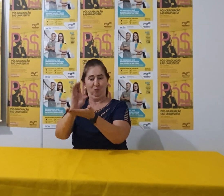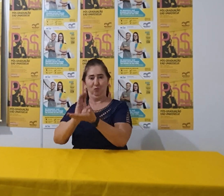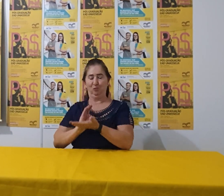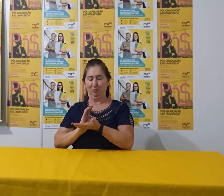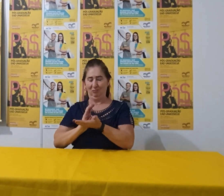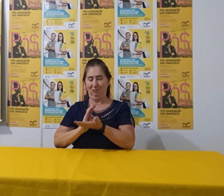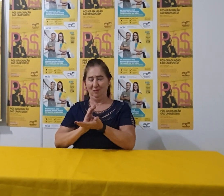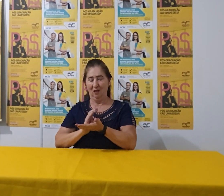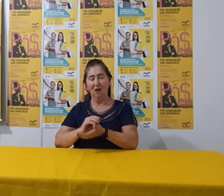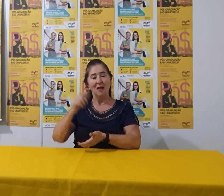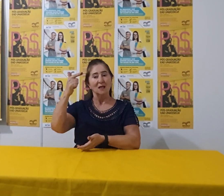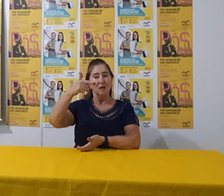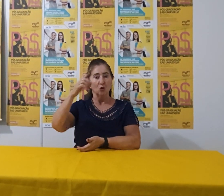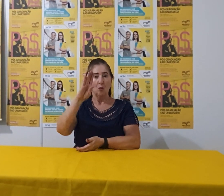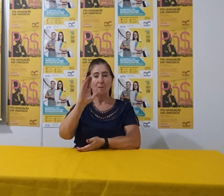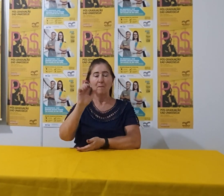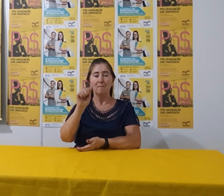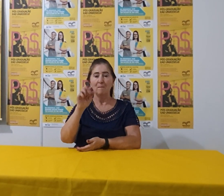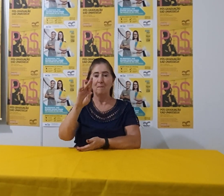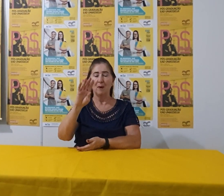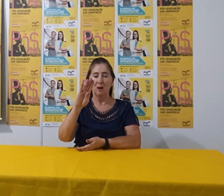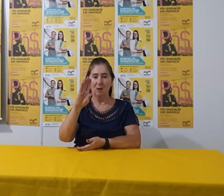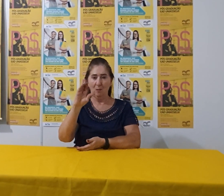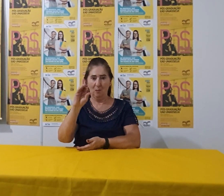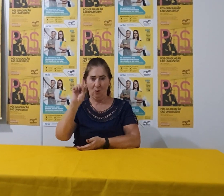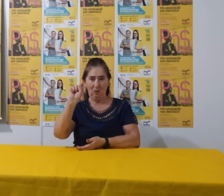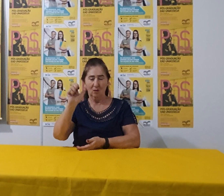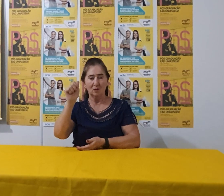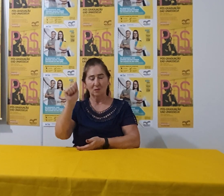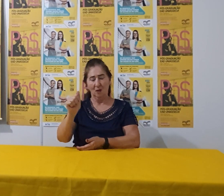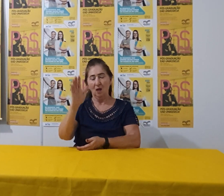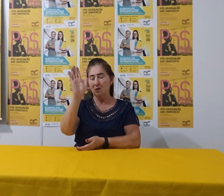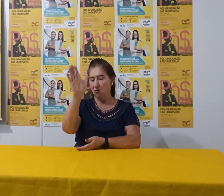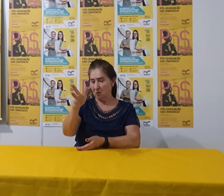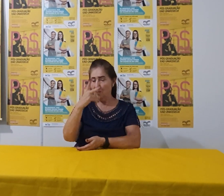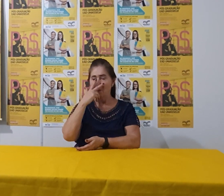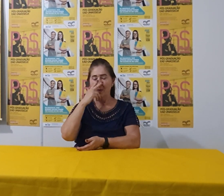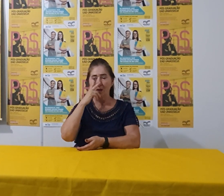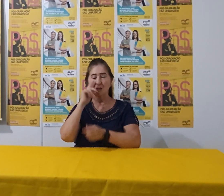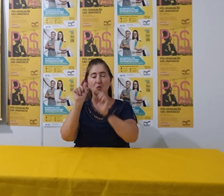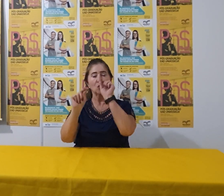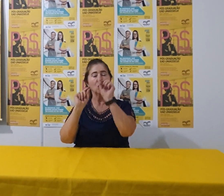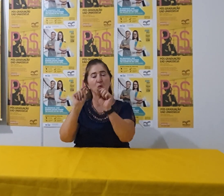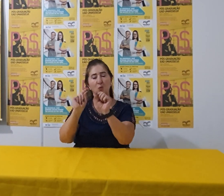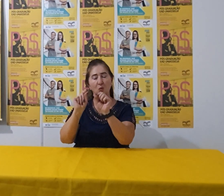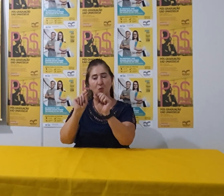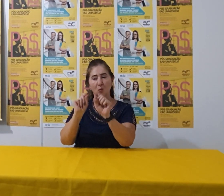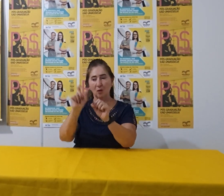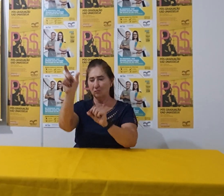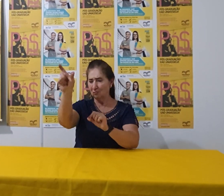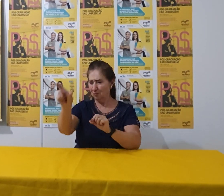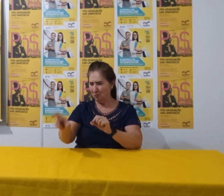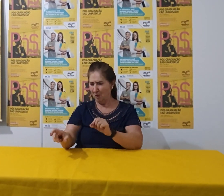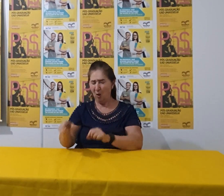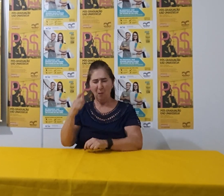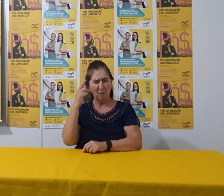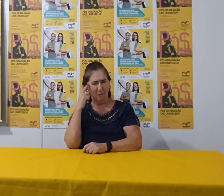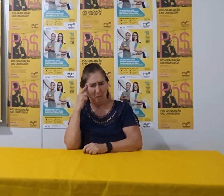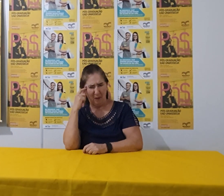Segundo Barbosa, por ser visto como um ser irracional, o